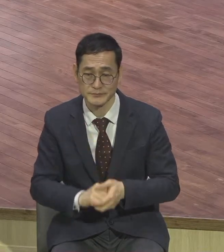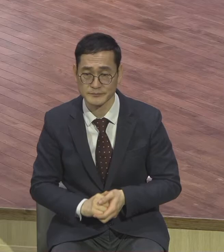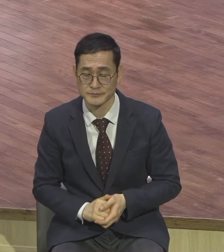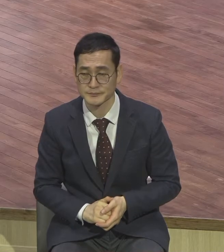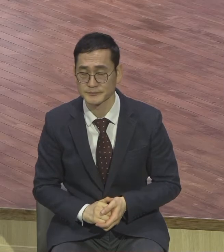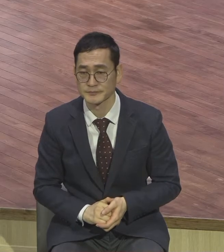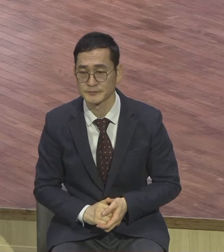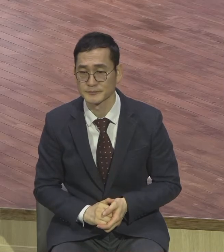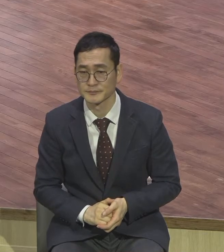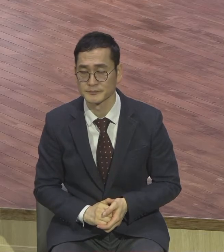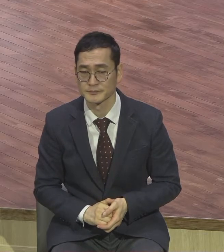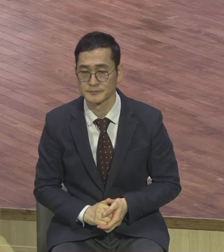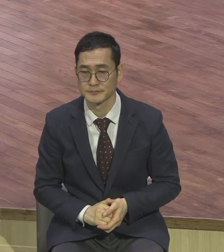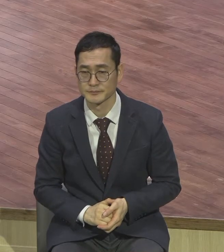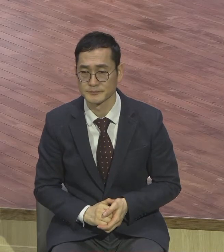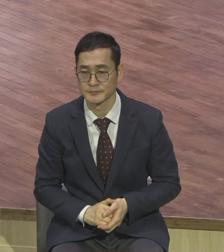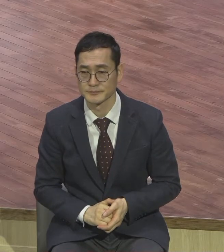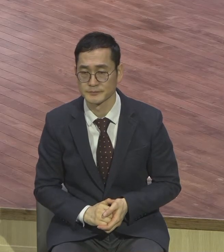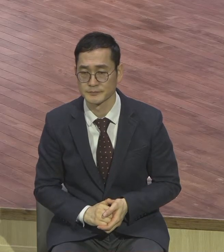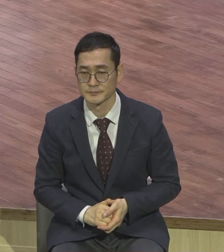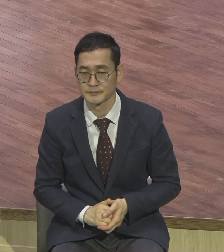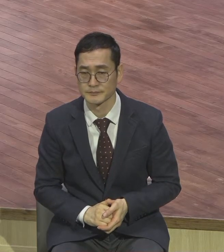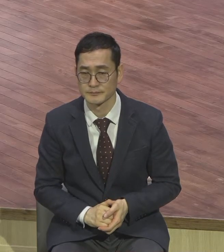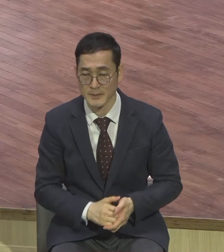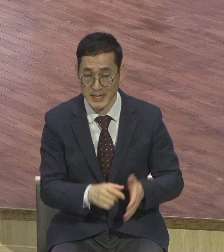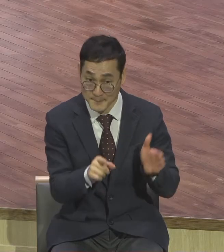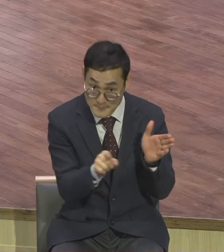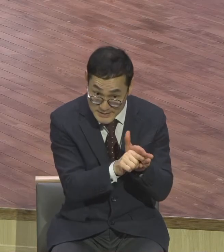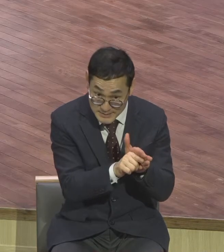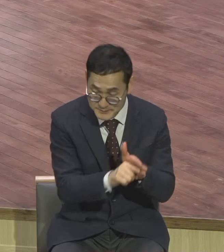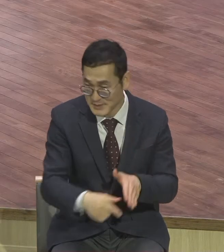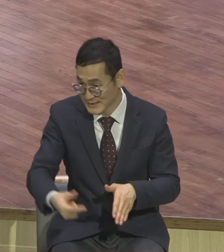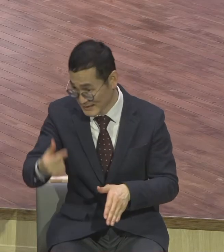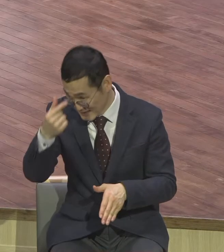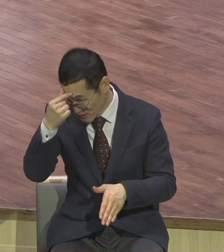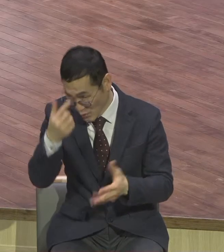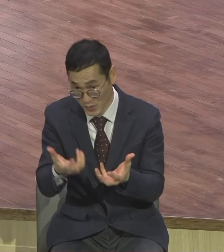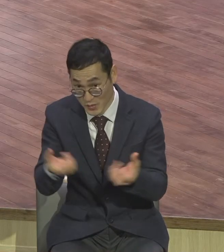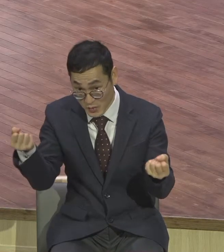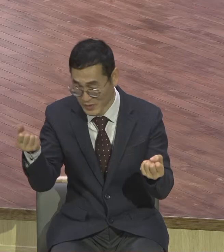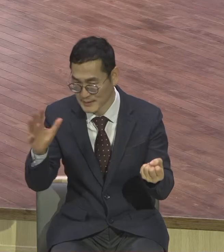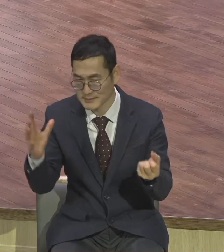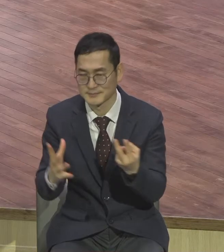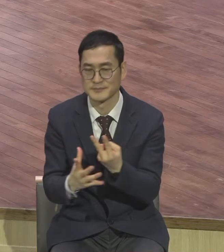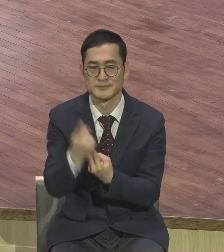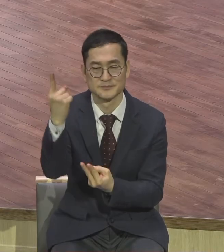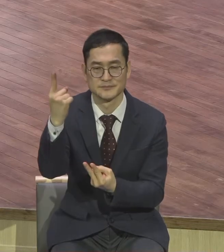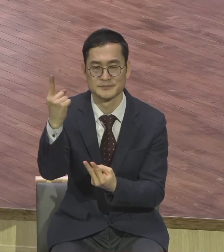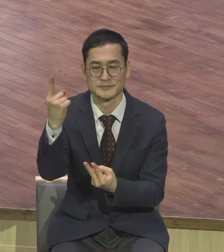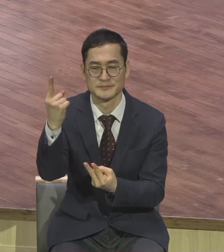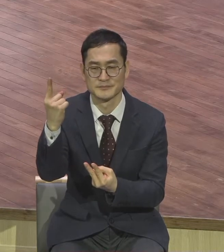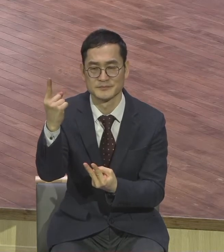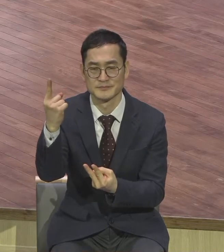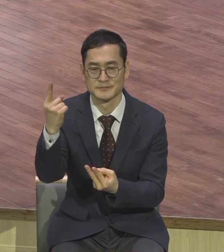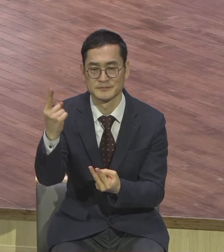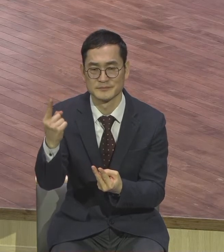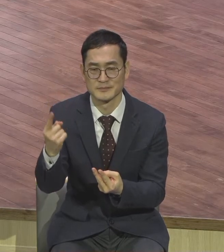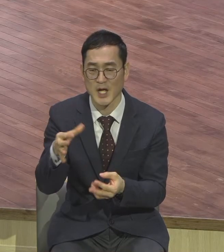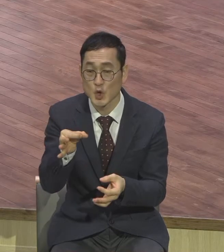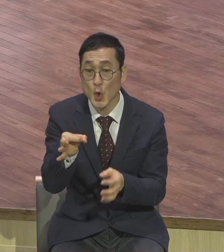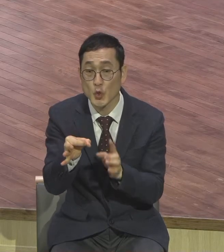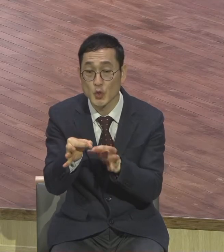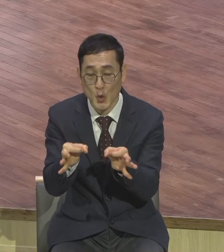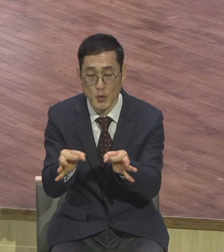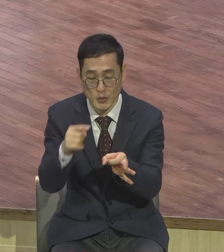예수님의 답변을 보면 믿음과 기도는 서로 떨어져 있는 독립된 개념이 아니라 동견의 양면과 같아요. 믿음과